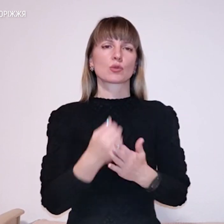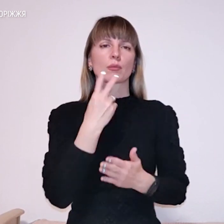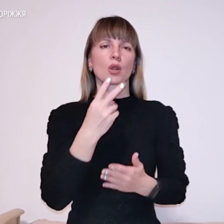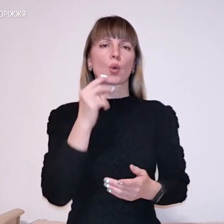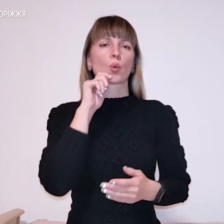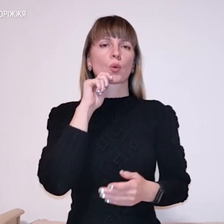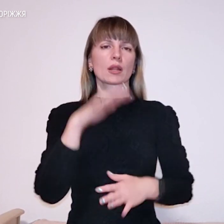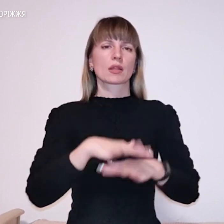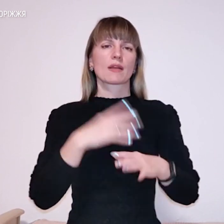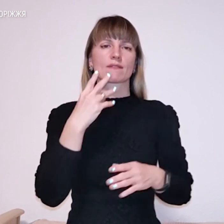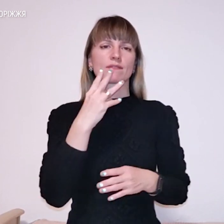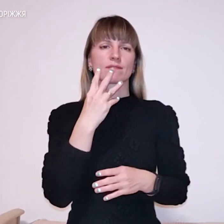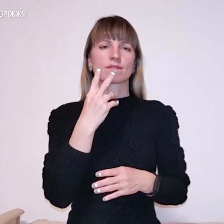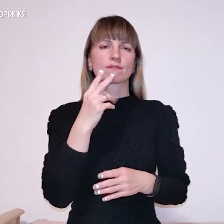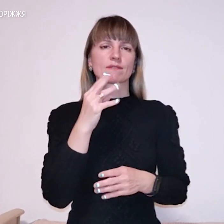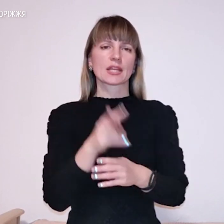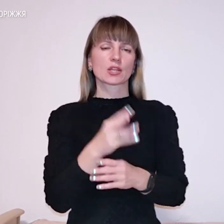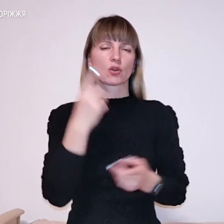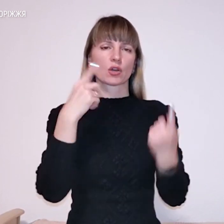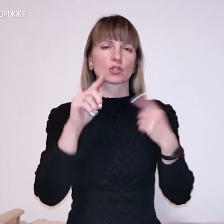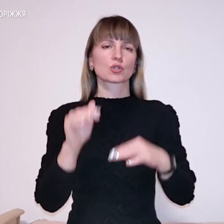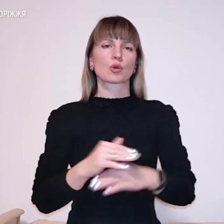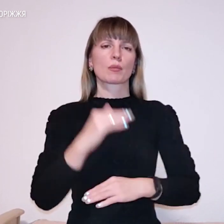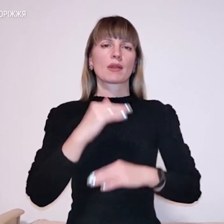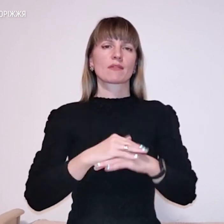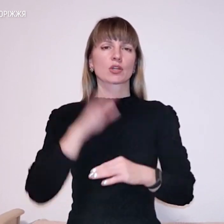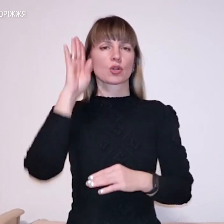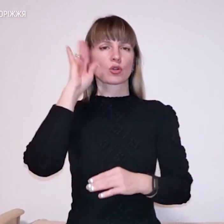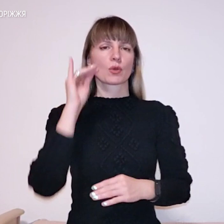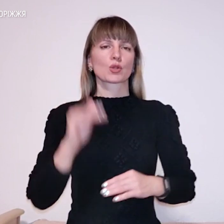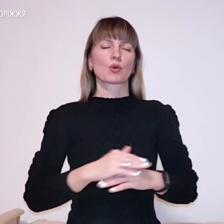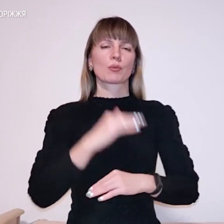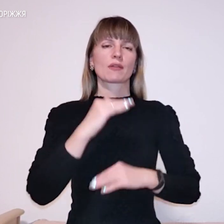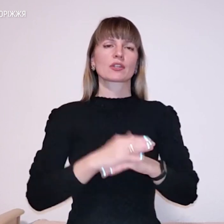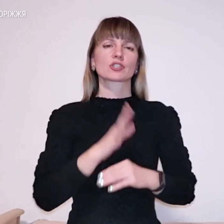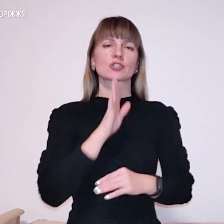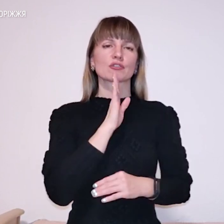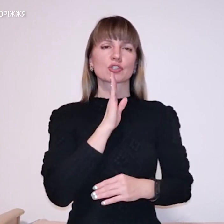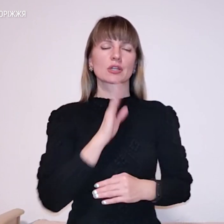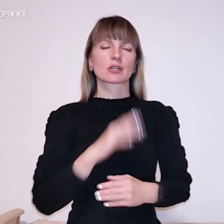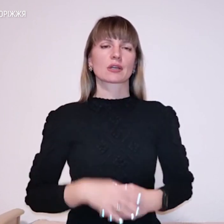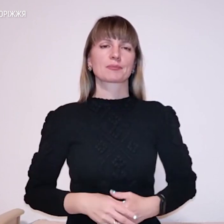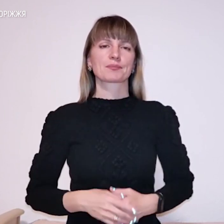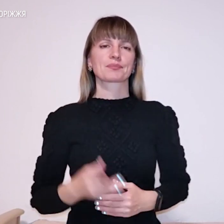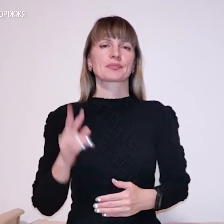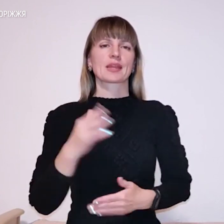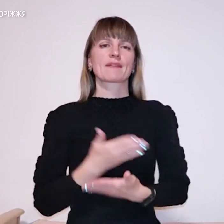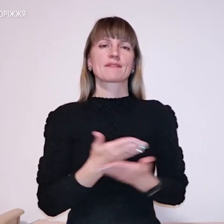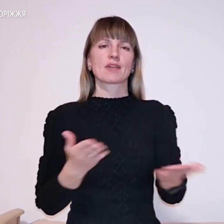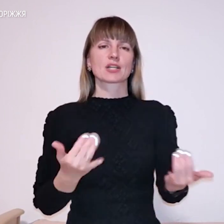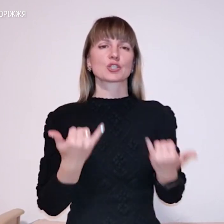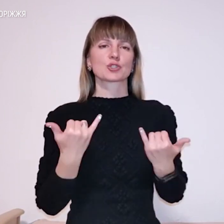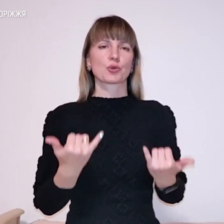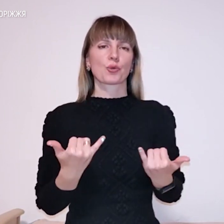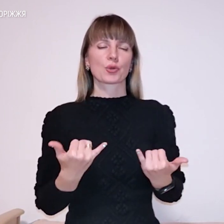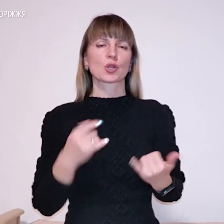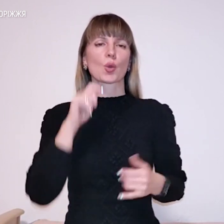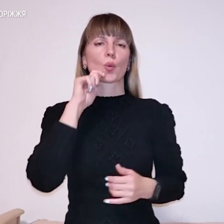відеоказок. Добрий вечір, хлопчики, та добрий вечір, дівчатка. Для вас сьогодні